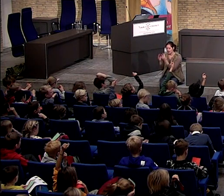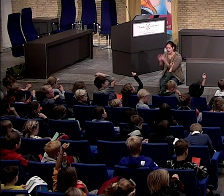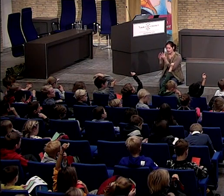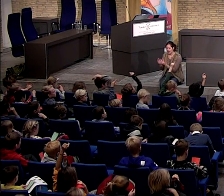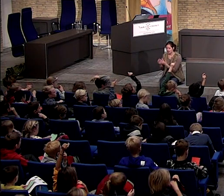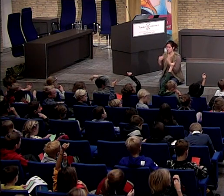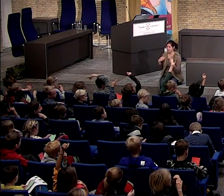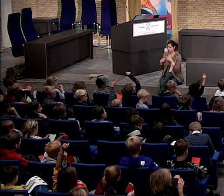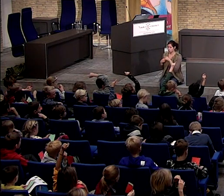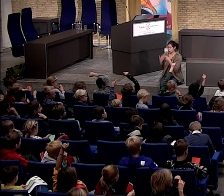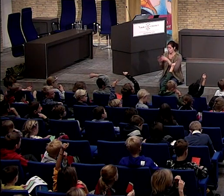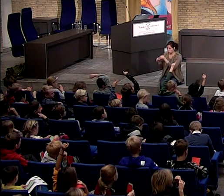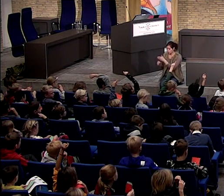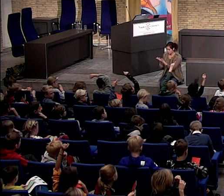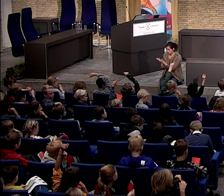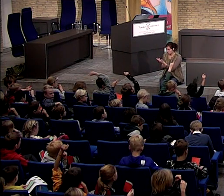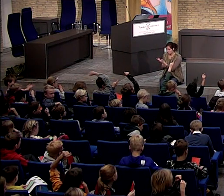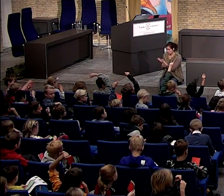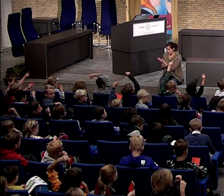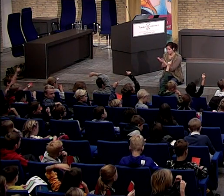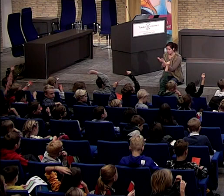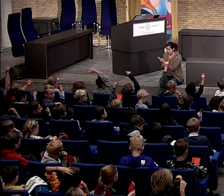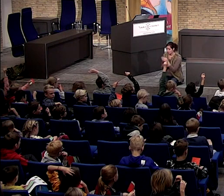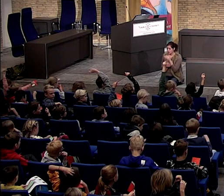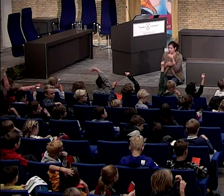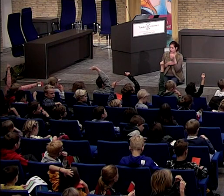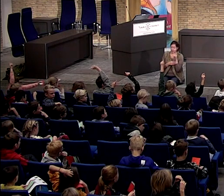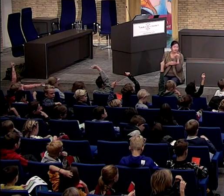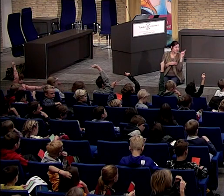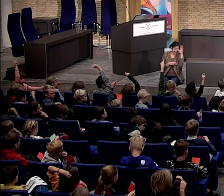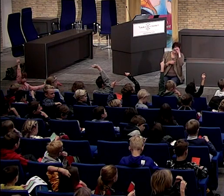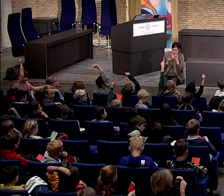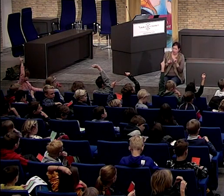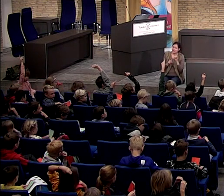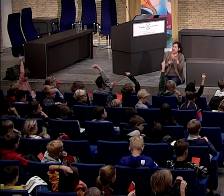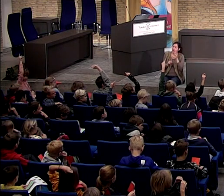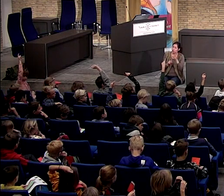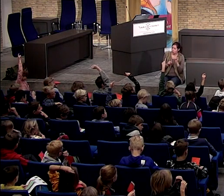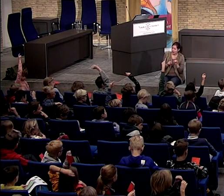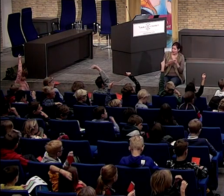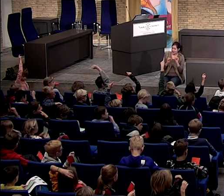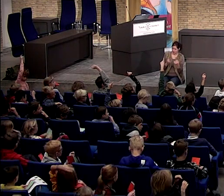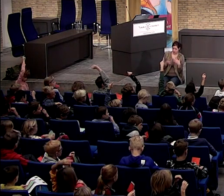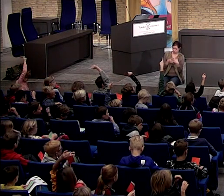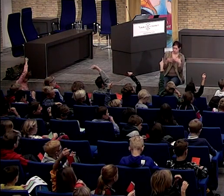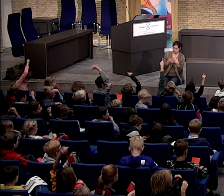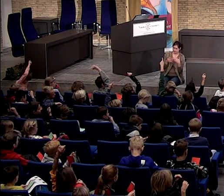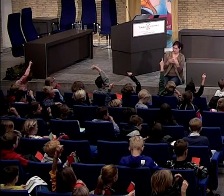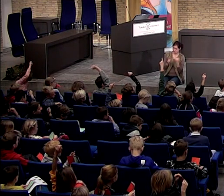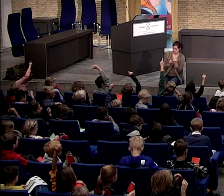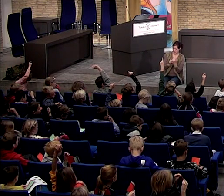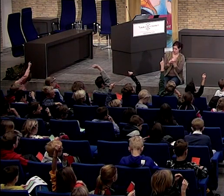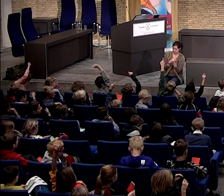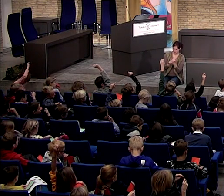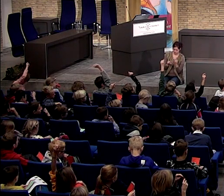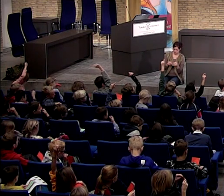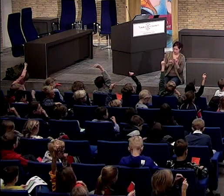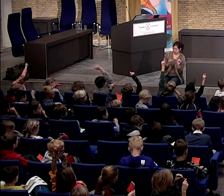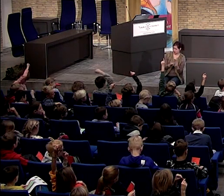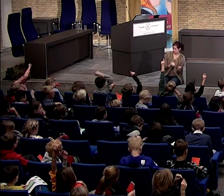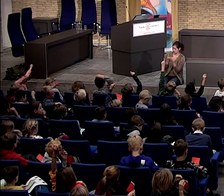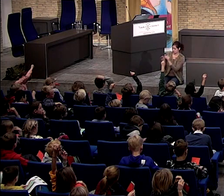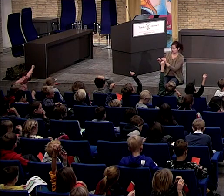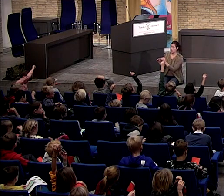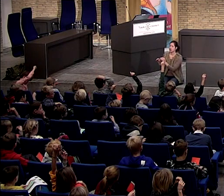Dat kon eerder, kon dat niet door mensen. En Turing heeft toen een machine gemaakt die dat als machine kon en daardoor kon die code gekraakt worden. Nou, eigenlijk